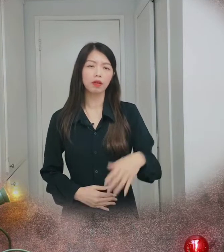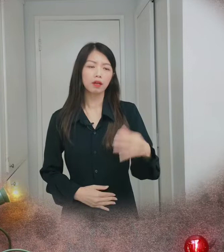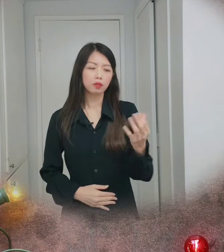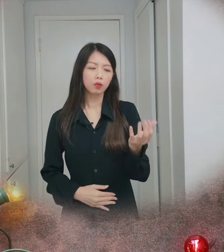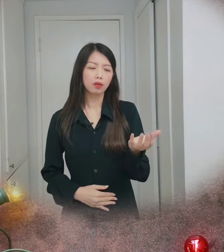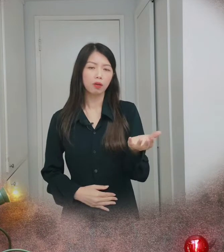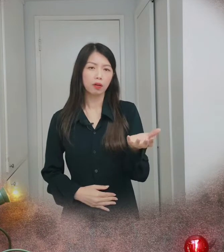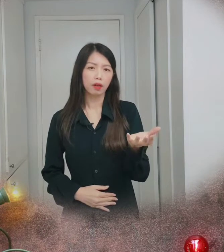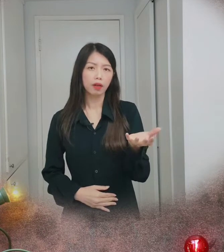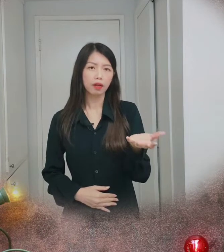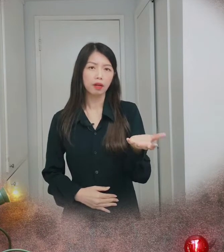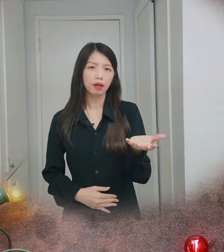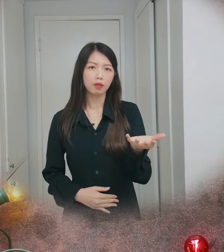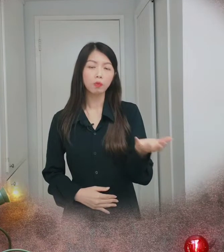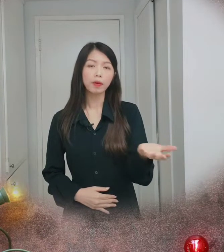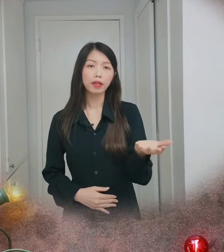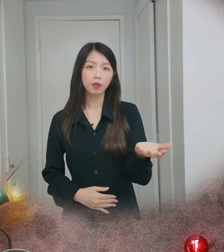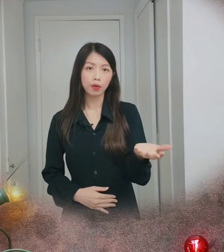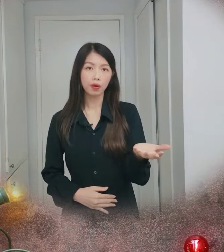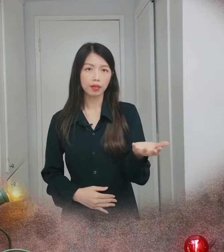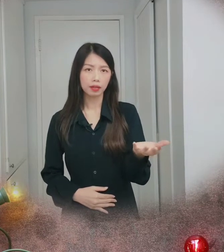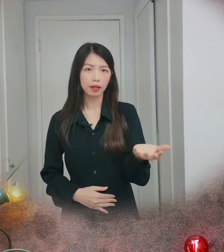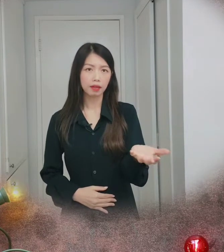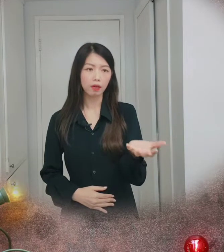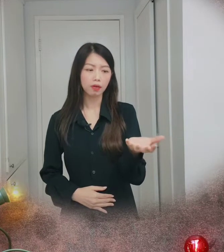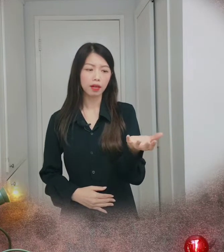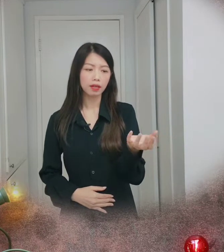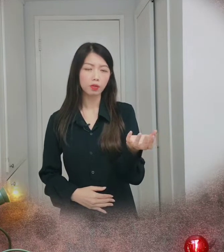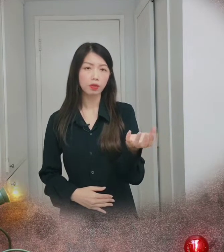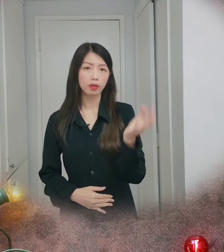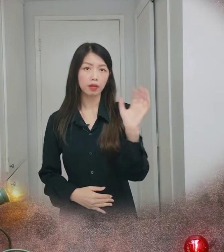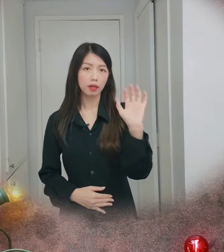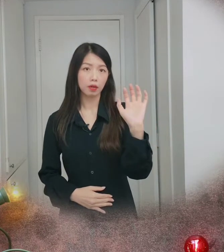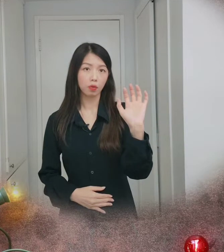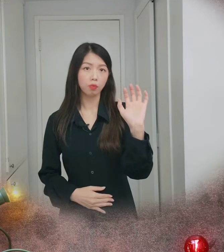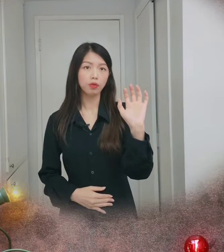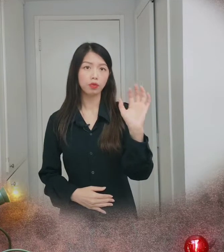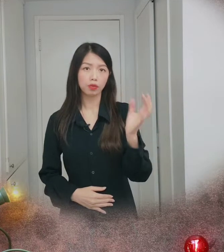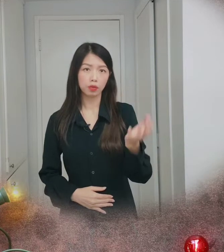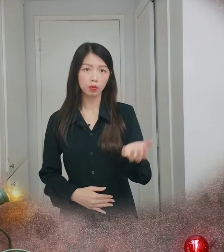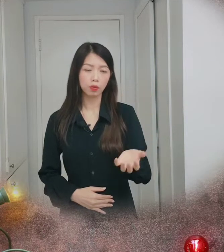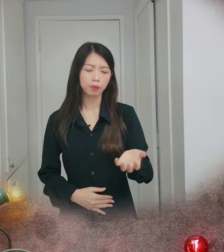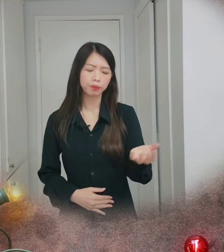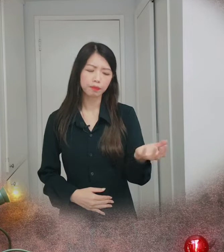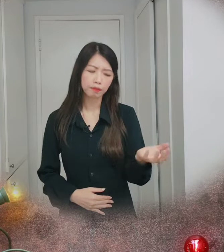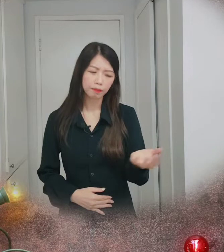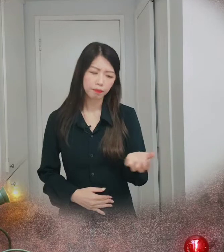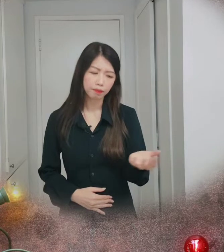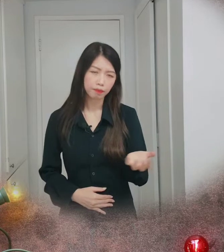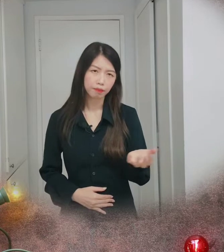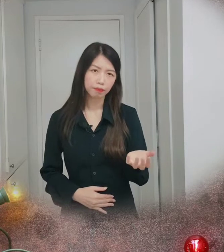수어는 손을 이렇게 손바닥이 위로 한 이 상태에서 살짝 손을 오므려 주시고